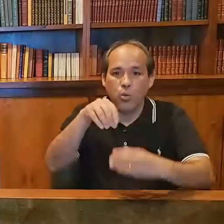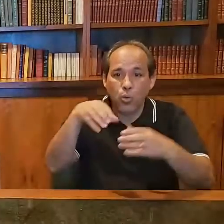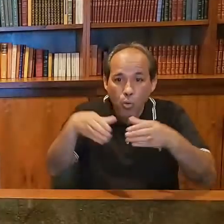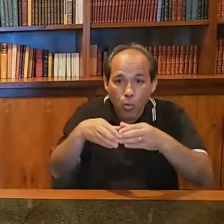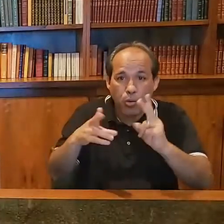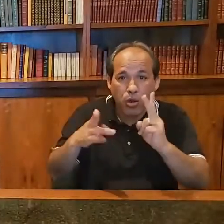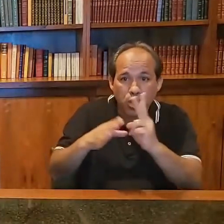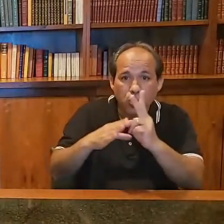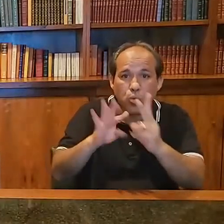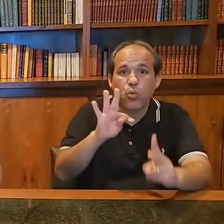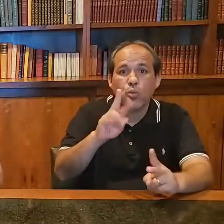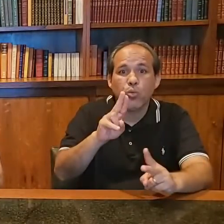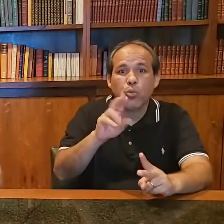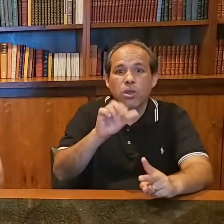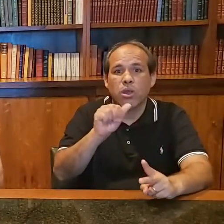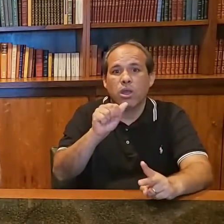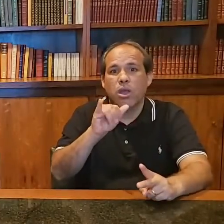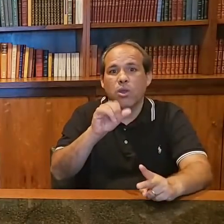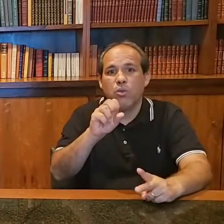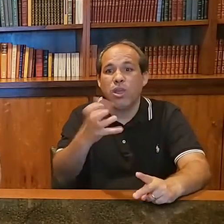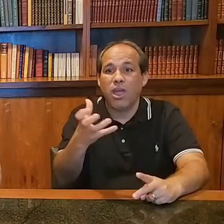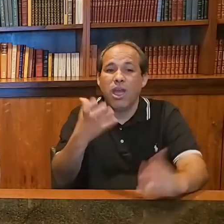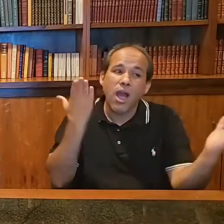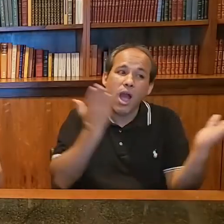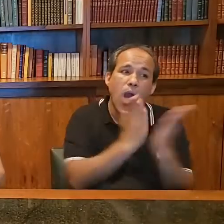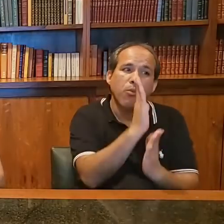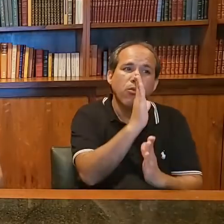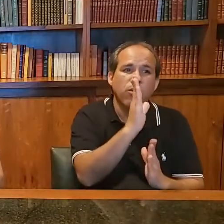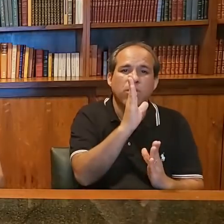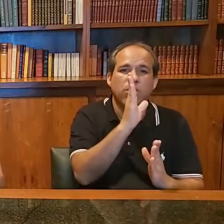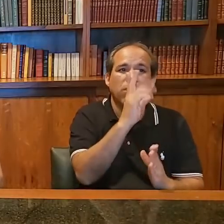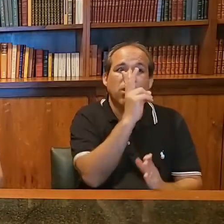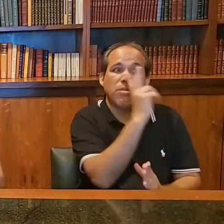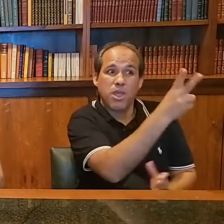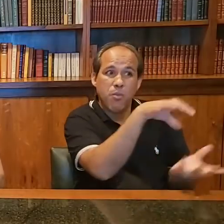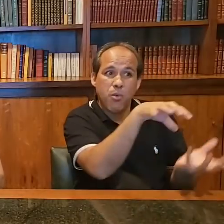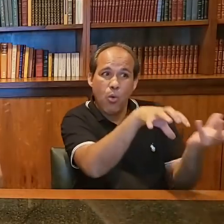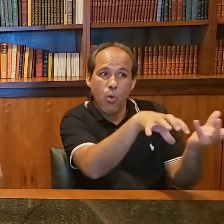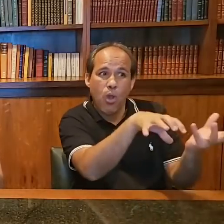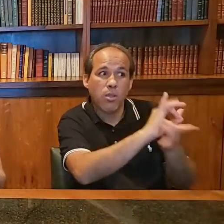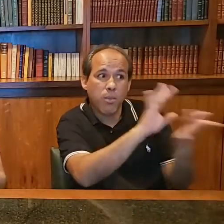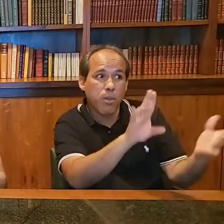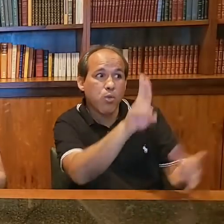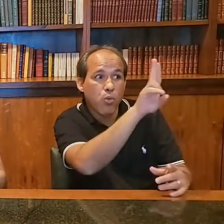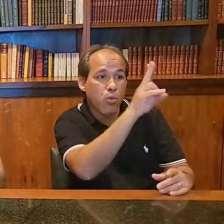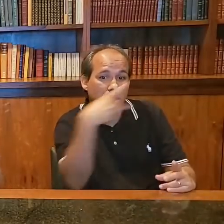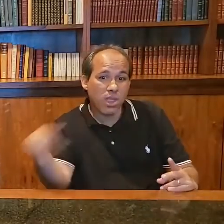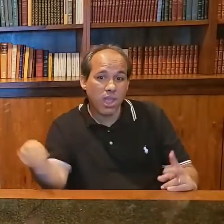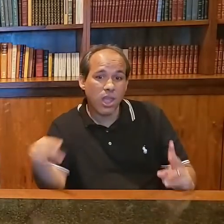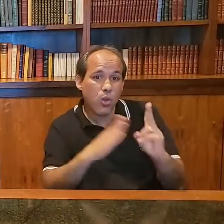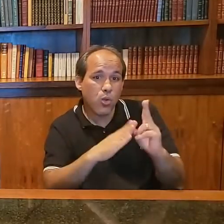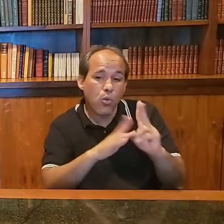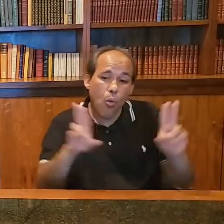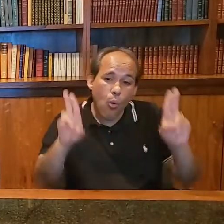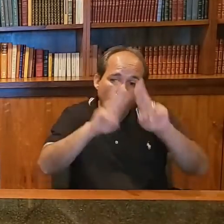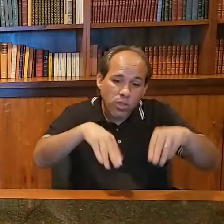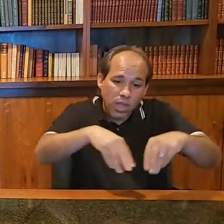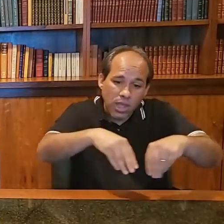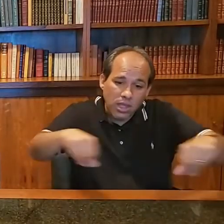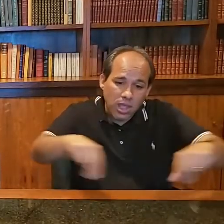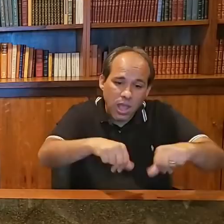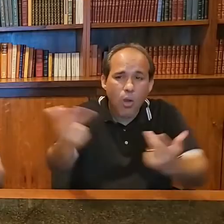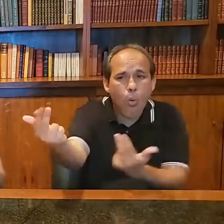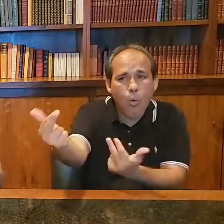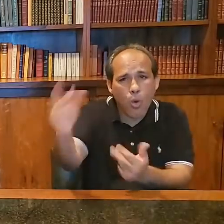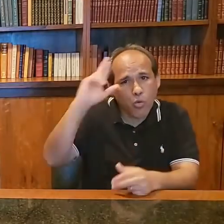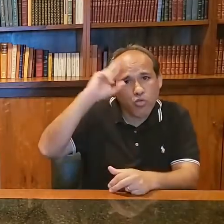querem que seja aprovado o nosso projeto que está no Congresso, permitindo o índio a usar a tua terra da mesma forma que um fazendeiro do